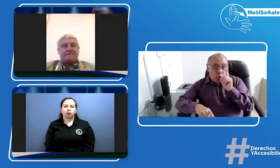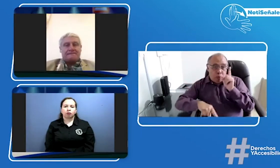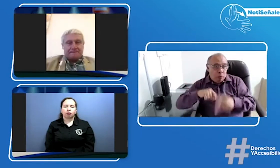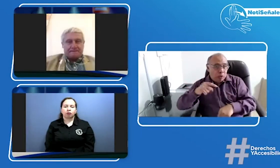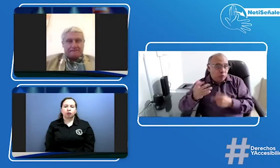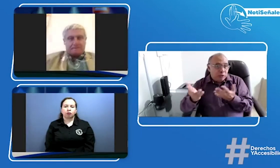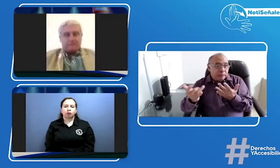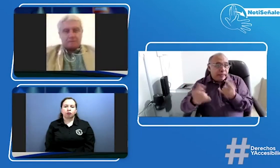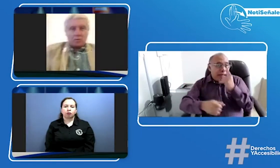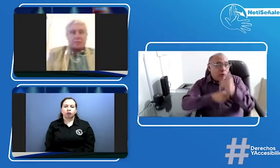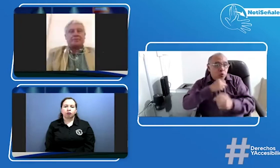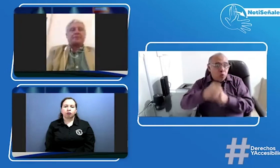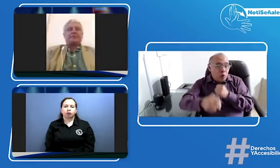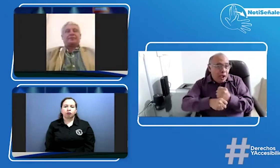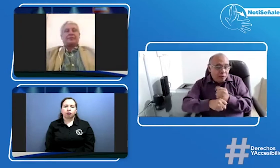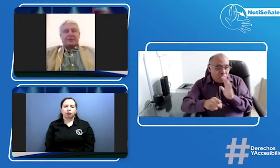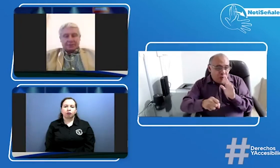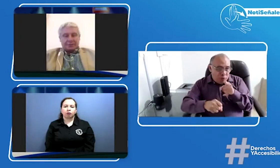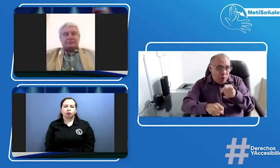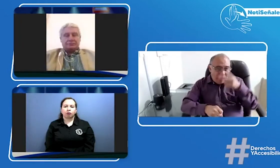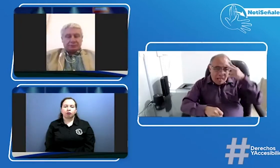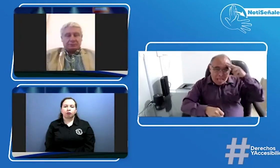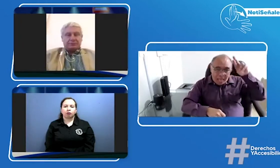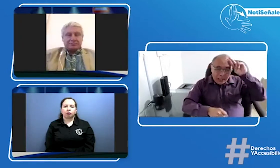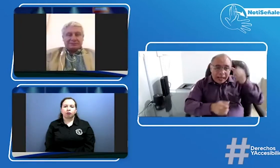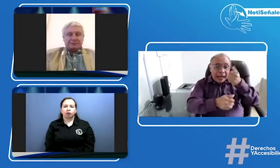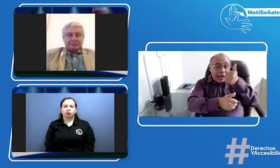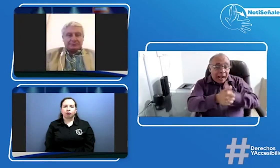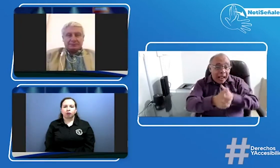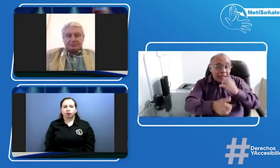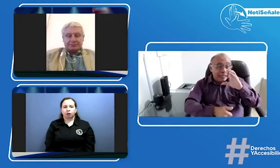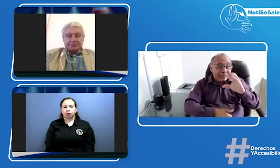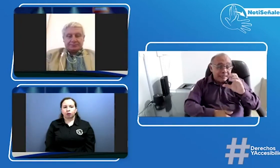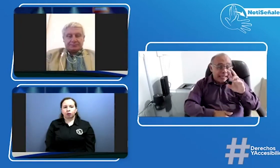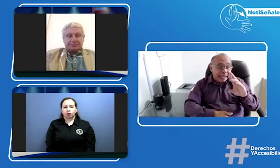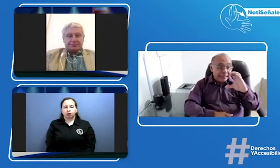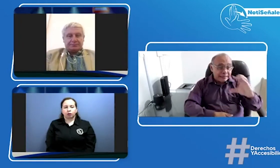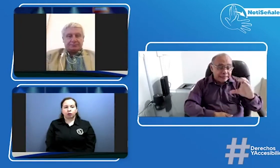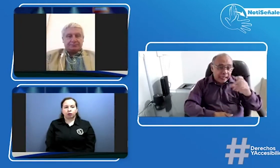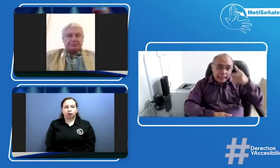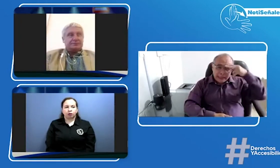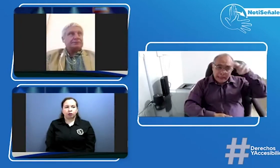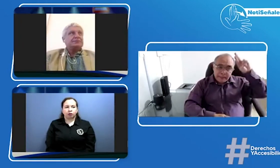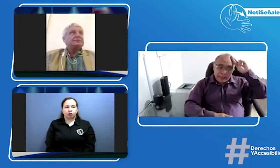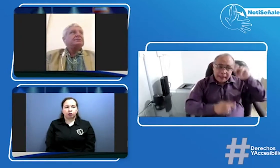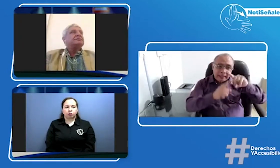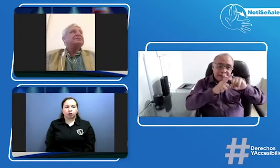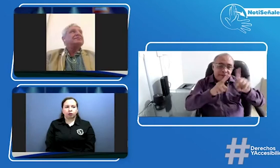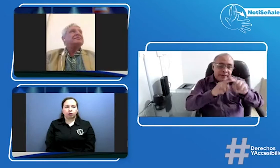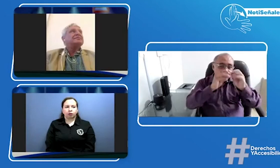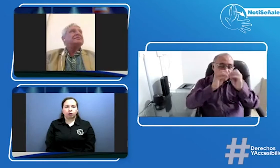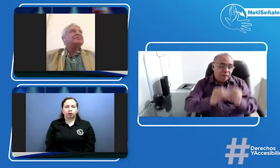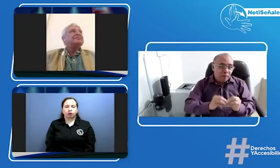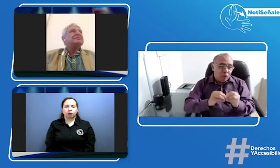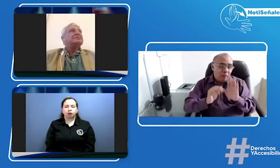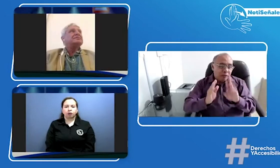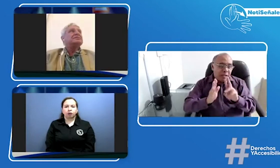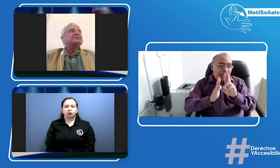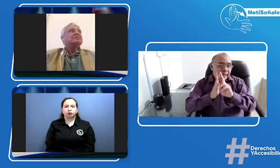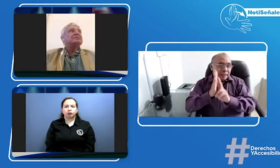Viceministro de Transporte y le hemos dicho que no podemos esperar un año más a que esto suceda y quizás la interpretación del